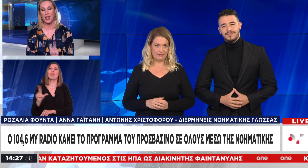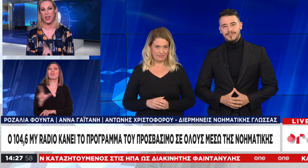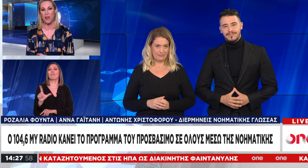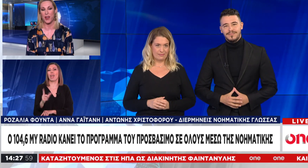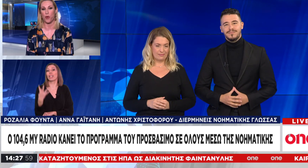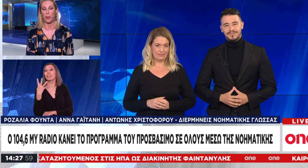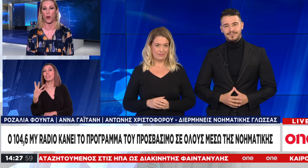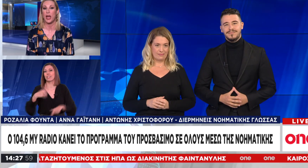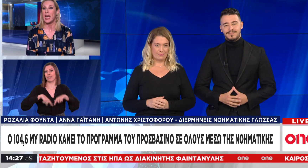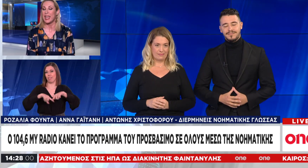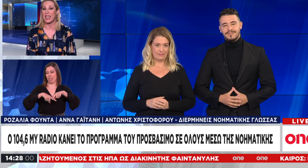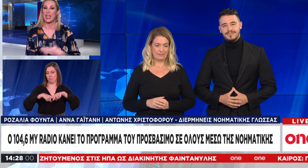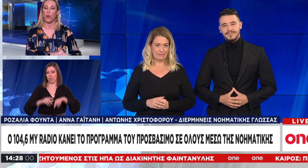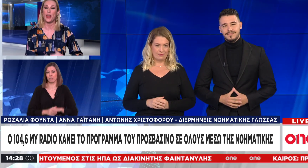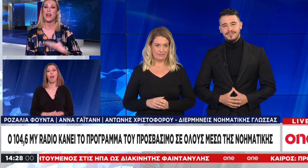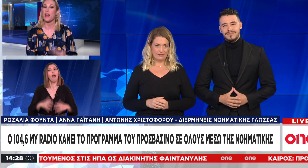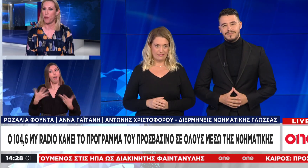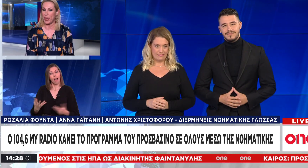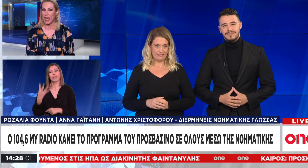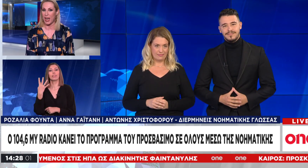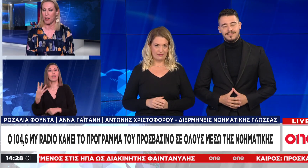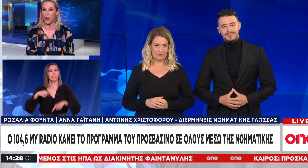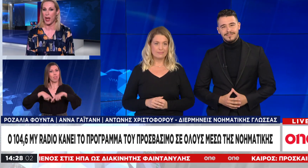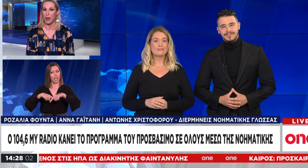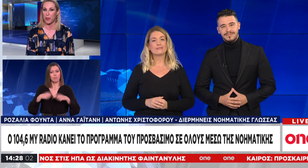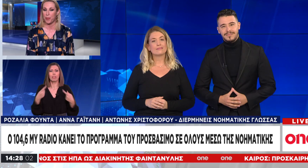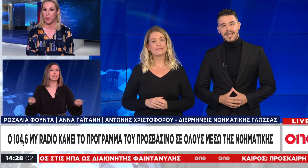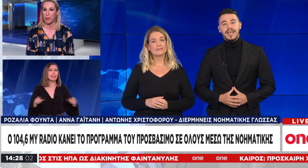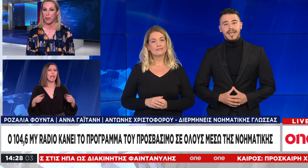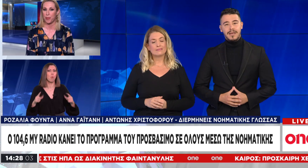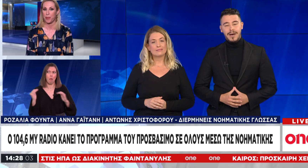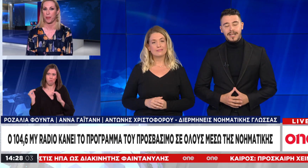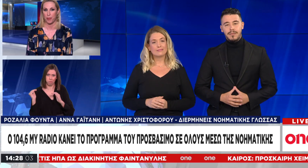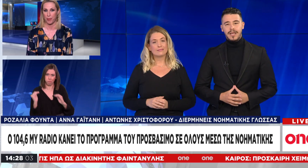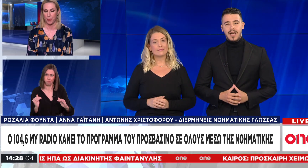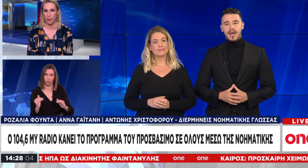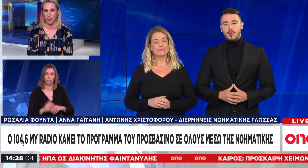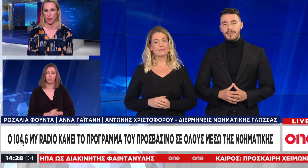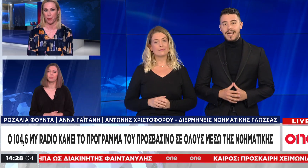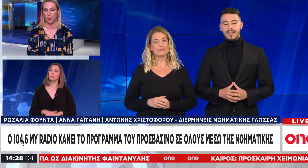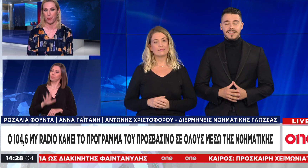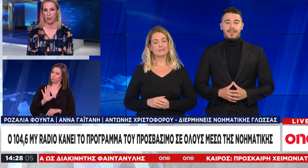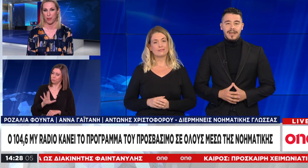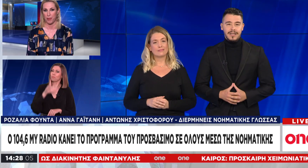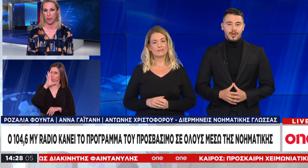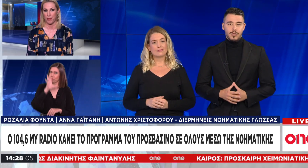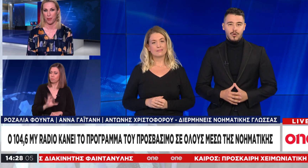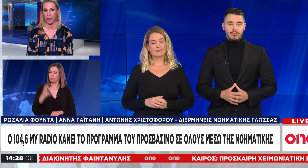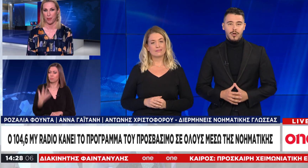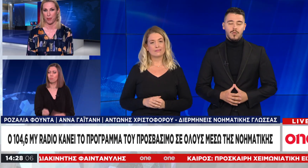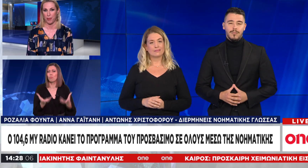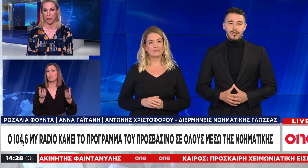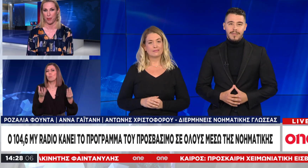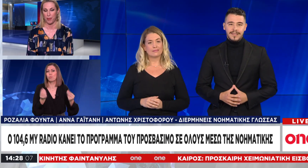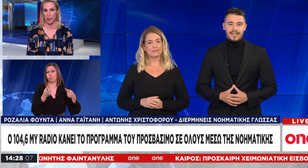4 δεκεμβρίου λοιπόν και τα τραγούδια είναι διαφορετικά κάθε φορά υπάρχει μία πολύ μεγάλη δεξαμενή τραγουδιών